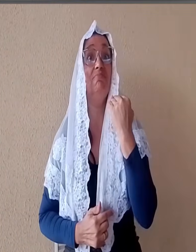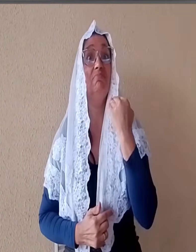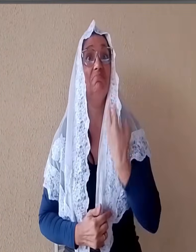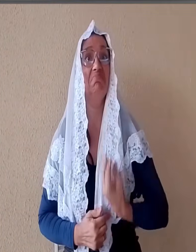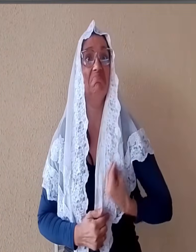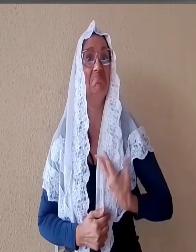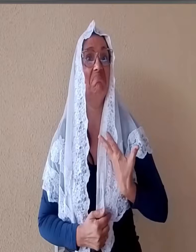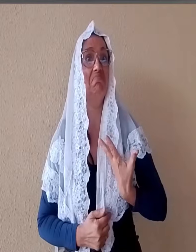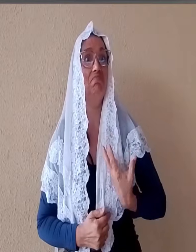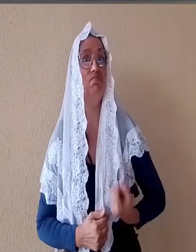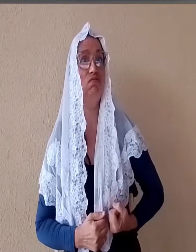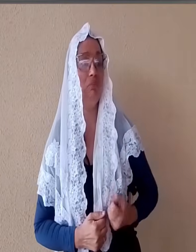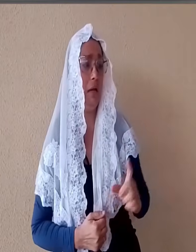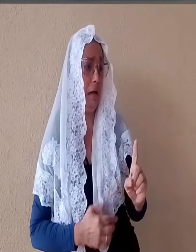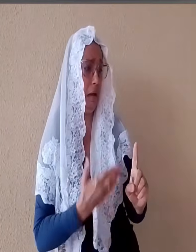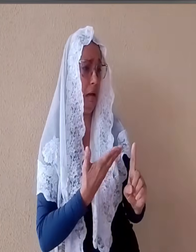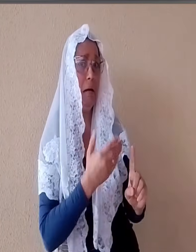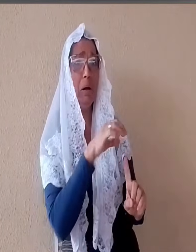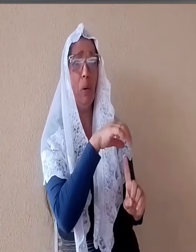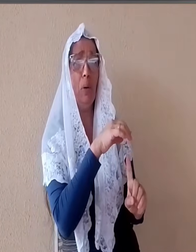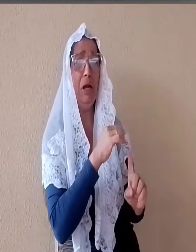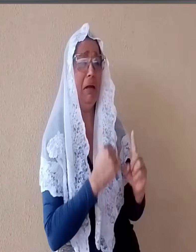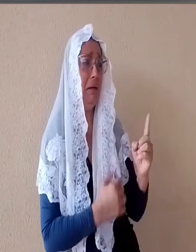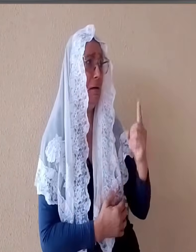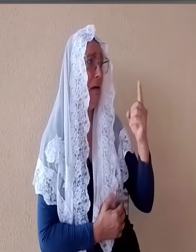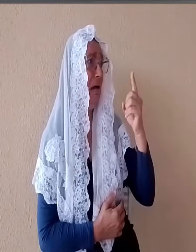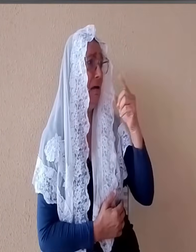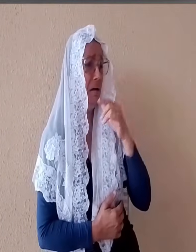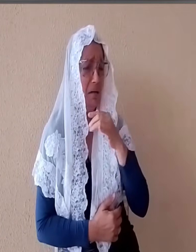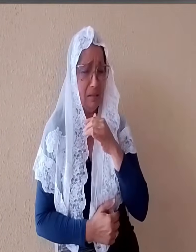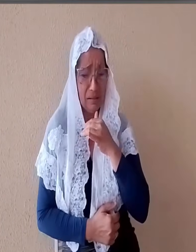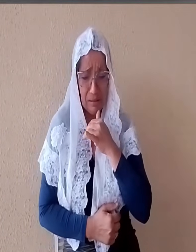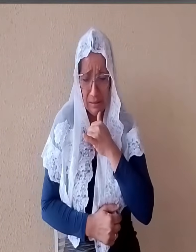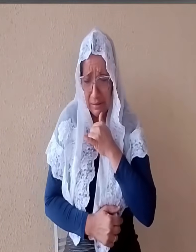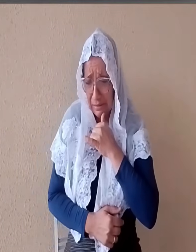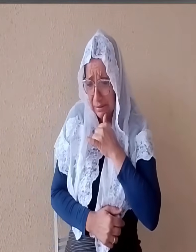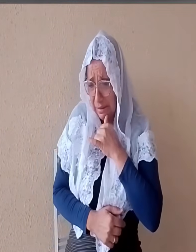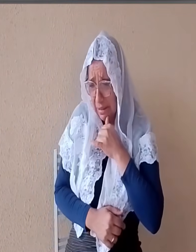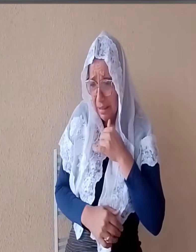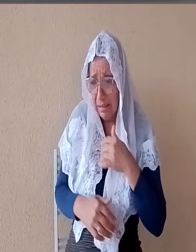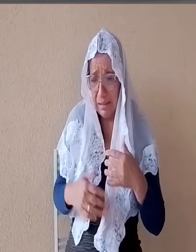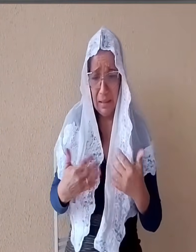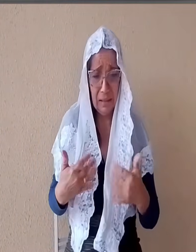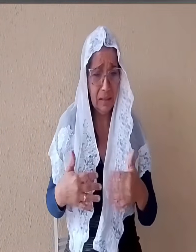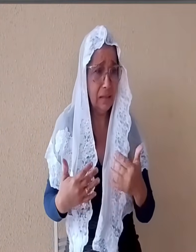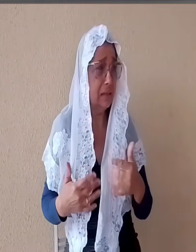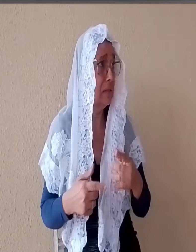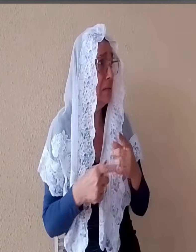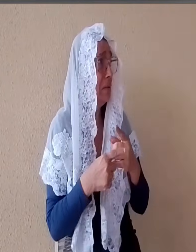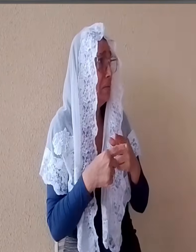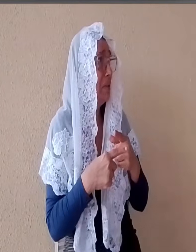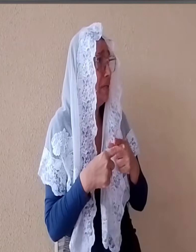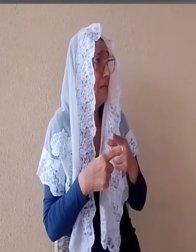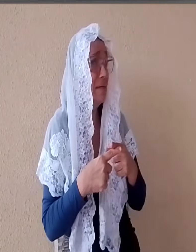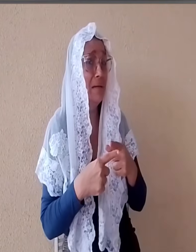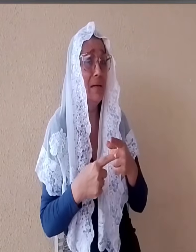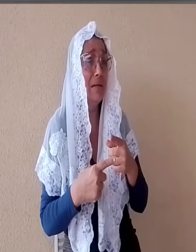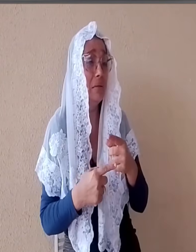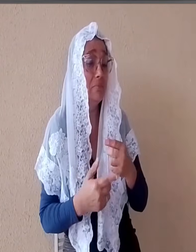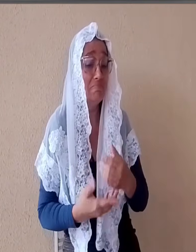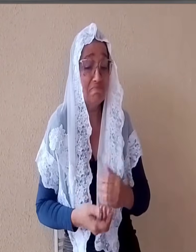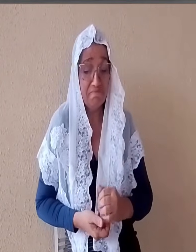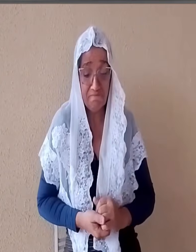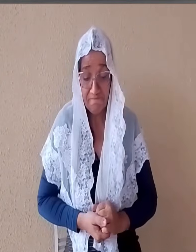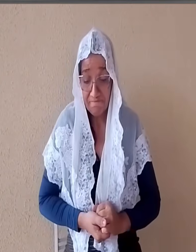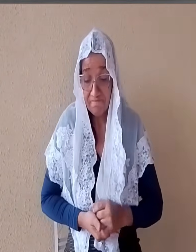entristeceu porque o Senhor abrira a rotura de Uzá, e chamou aquele lugar Pérez Uzá até o dia